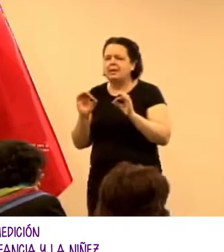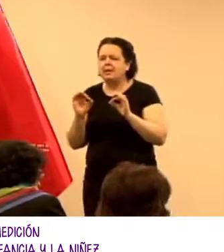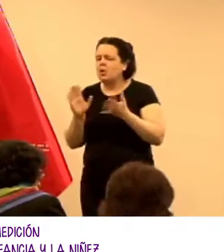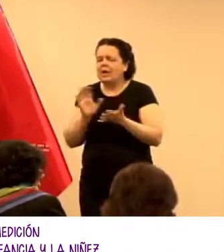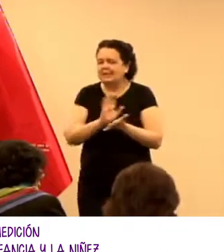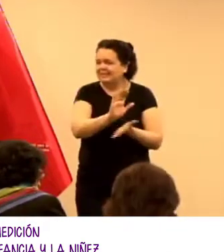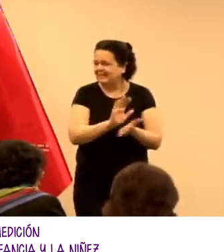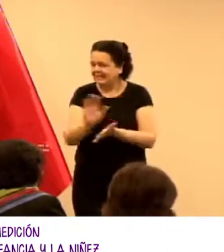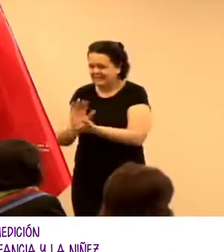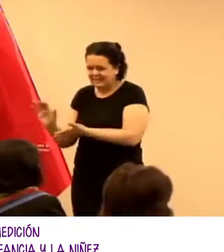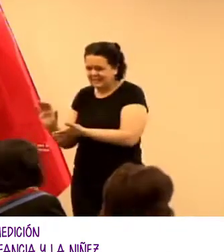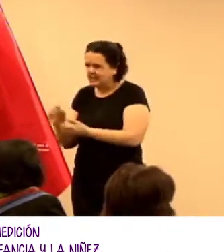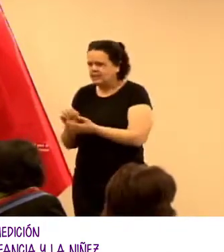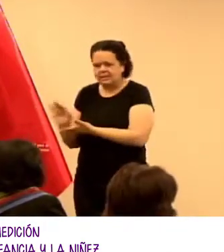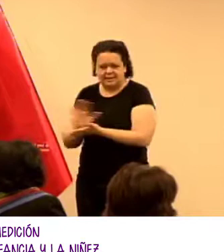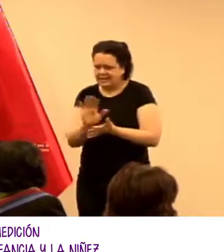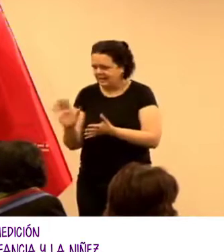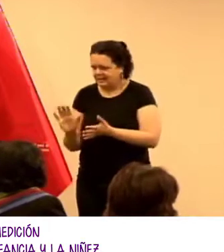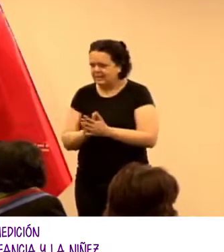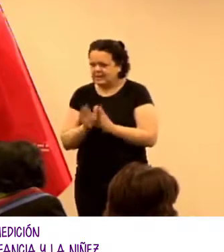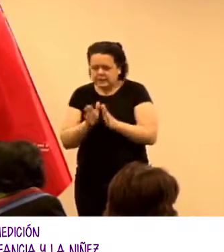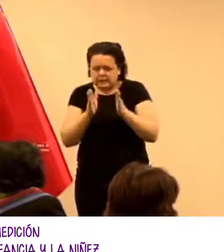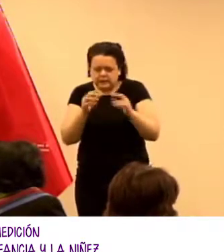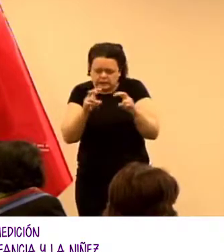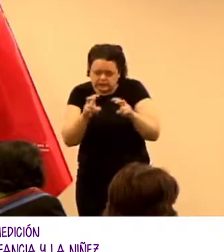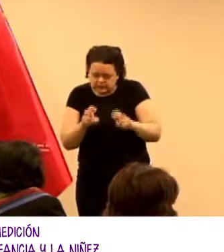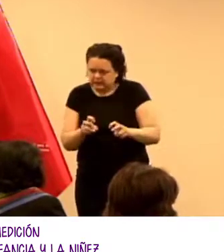niños y niñas con diferentes dificultades funcionales.